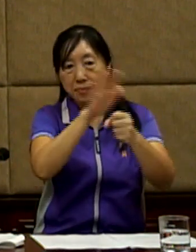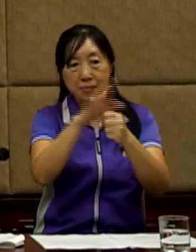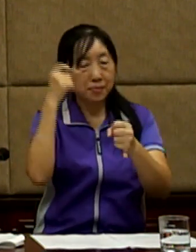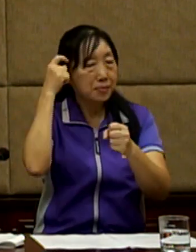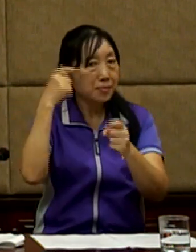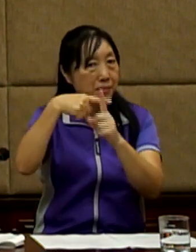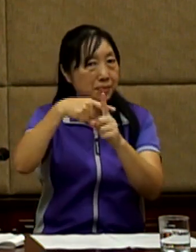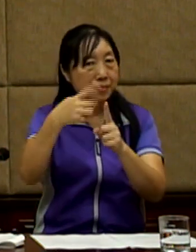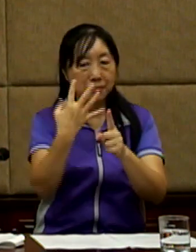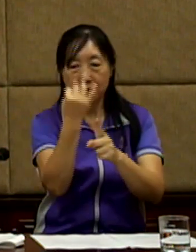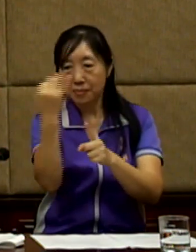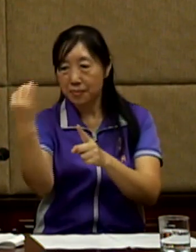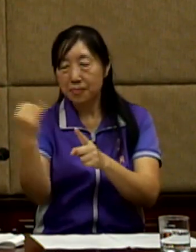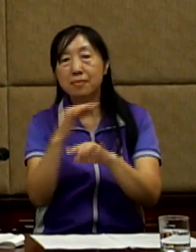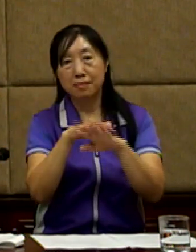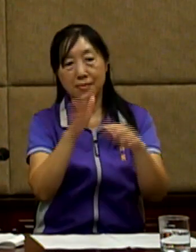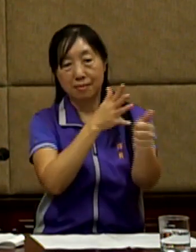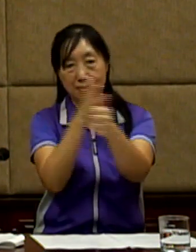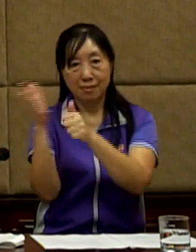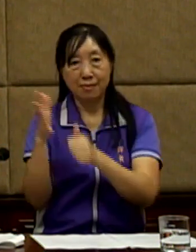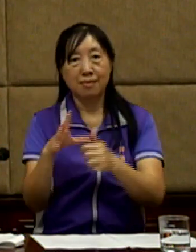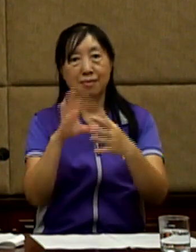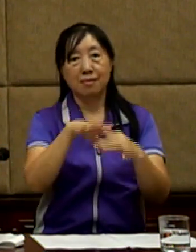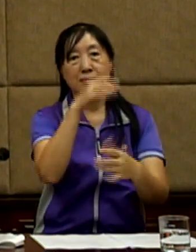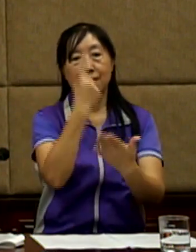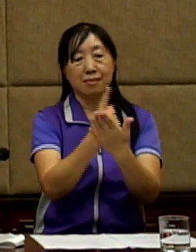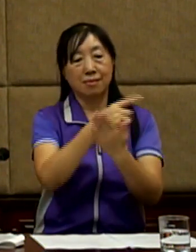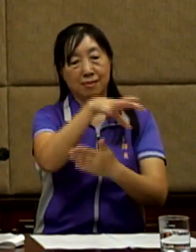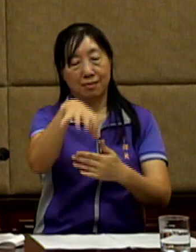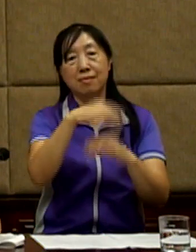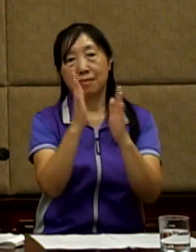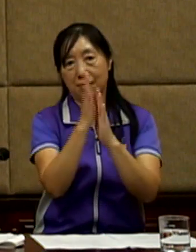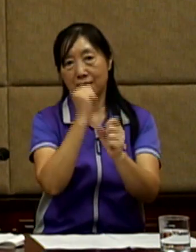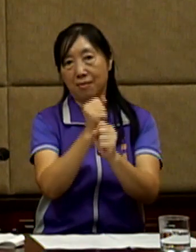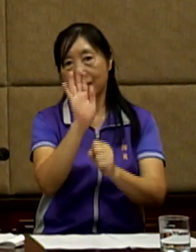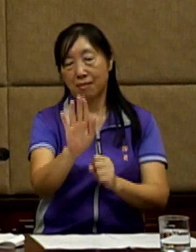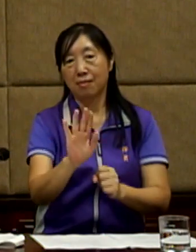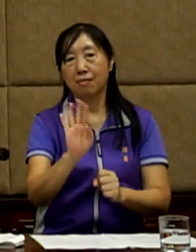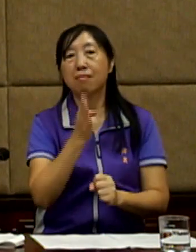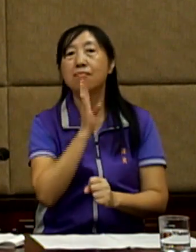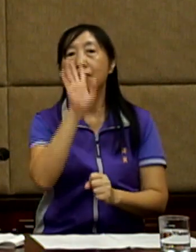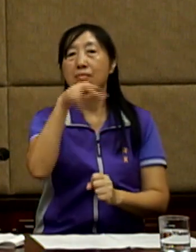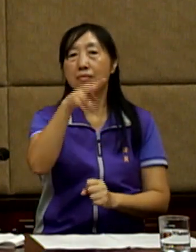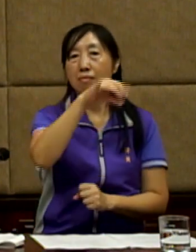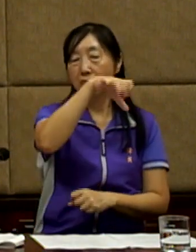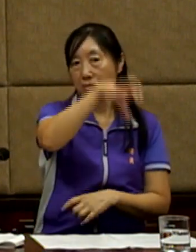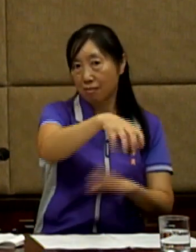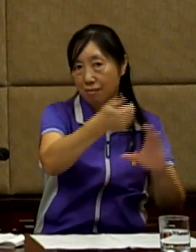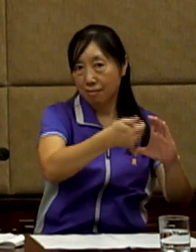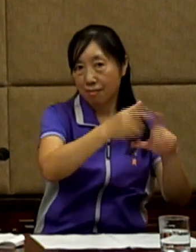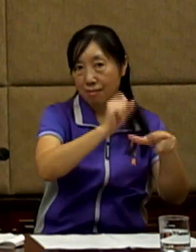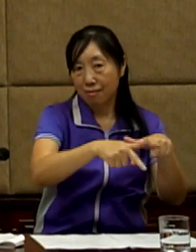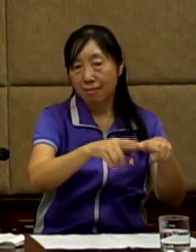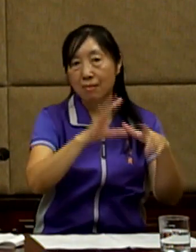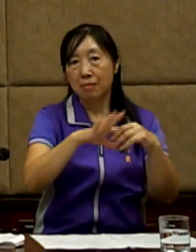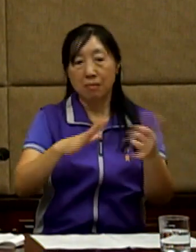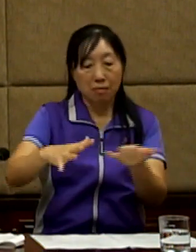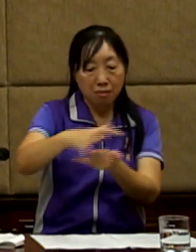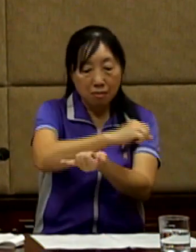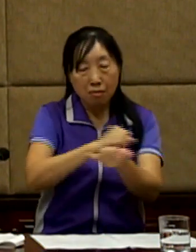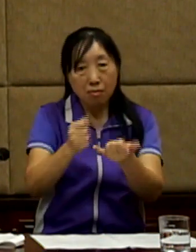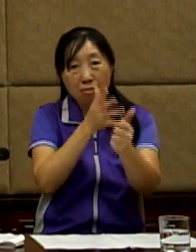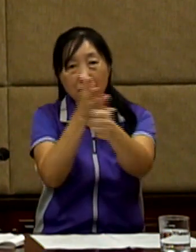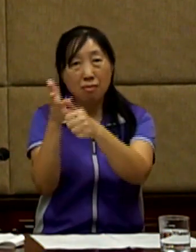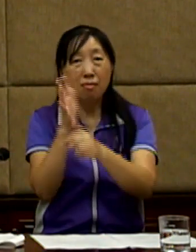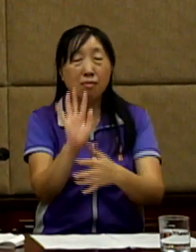做调查，所以那个其实是一个各县政府都做，那因为有线电视是地方的媒体，那其实收视率它是一个全国性的资料，